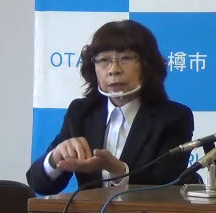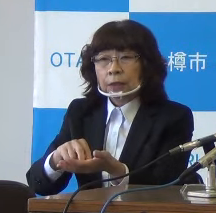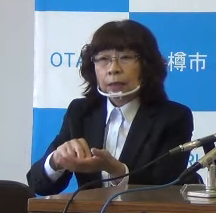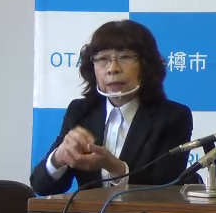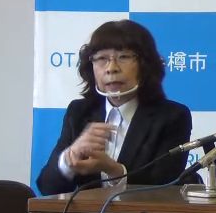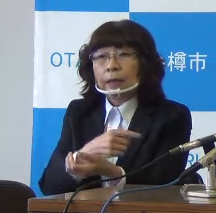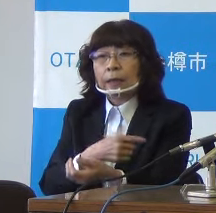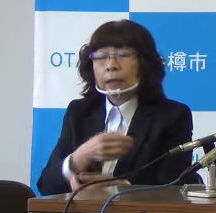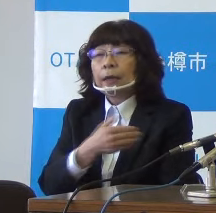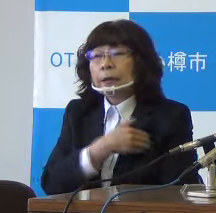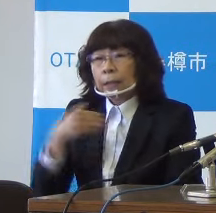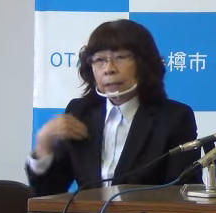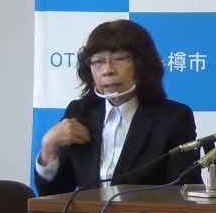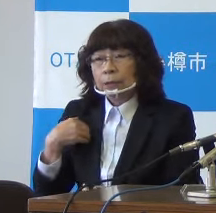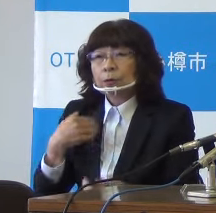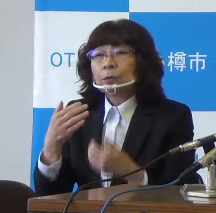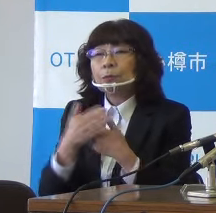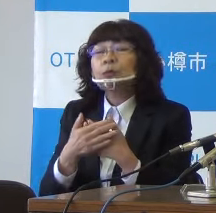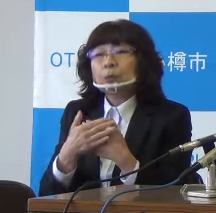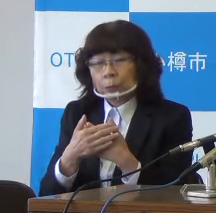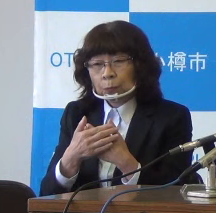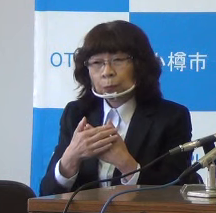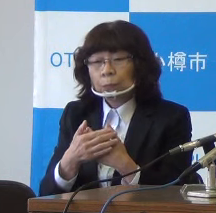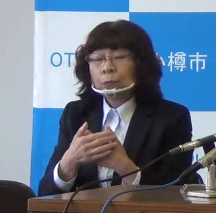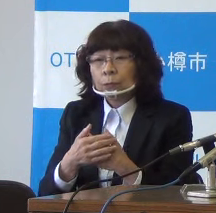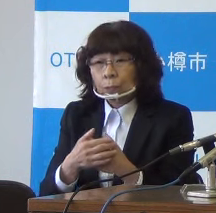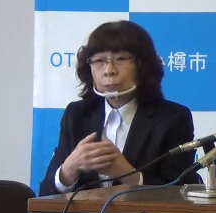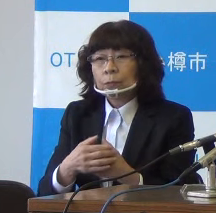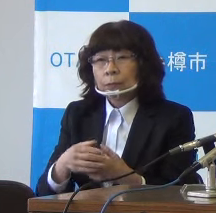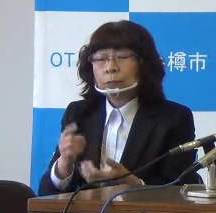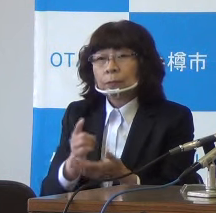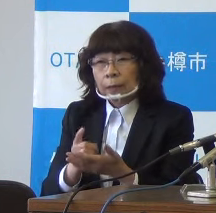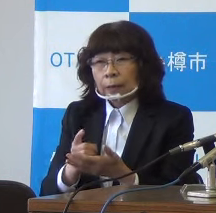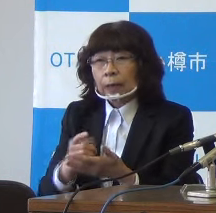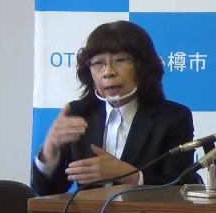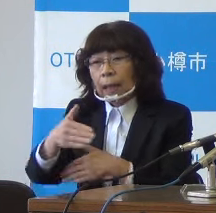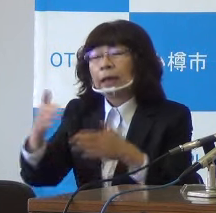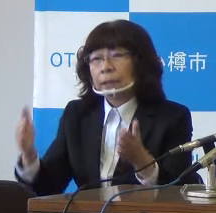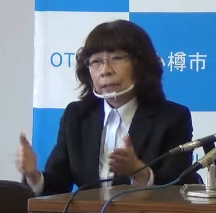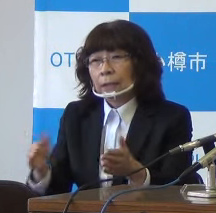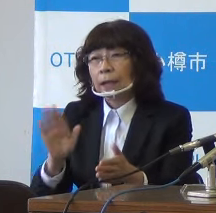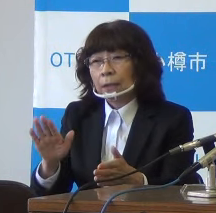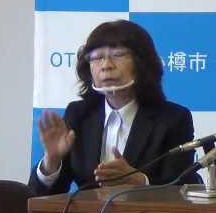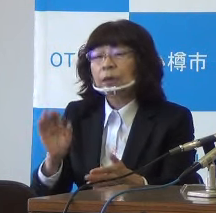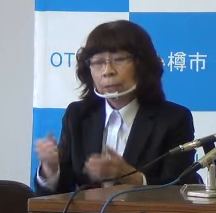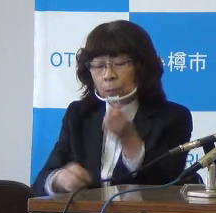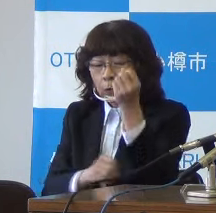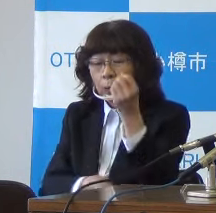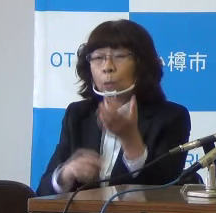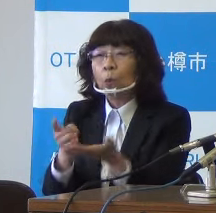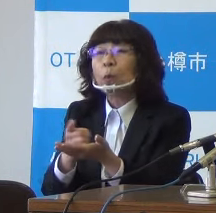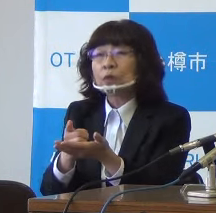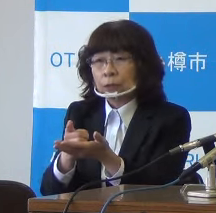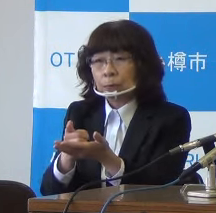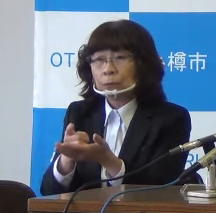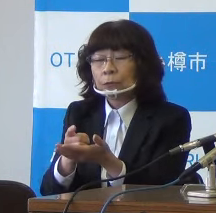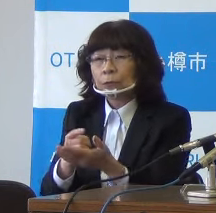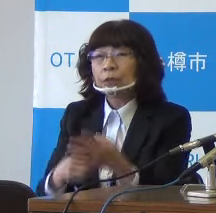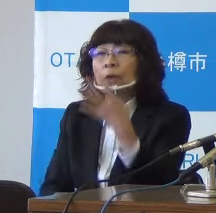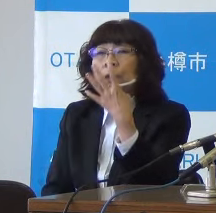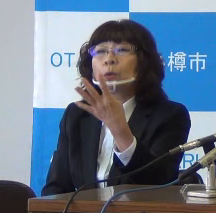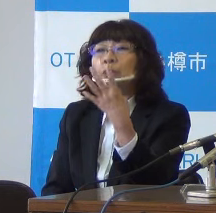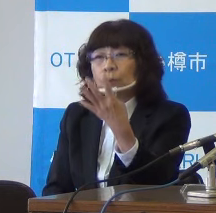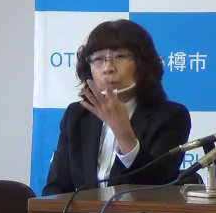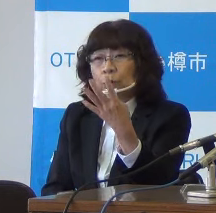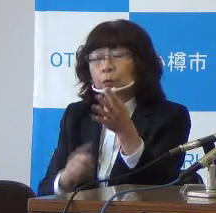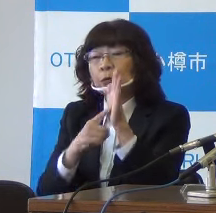を有する部分に限られますが基本方針として4点掲